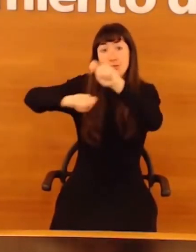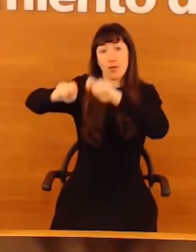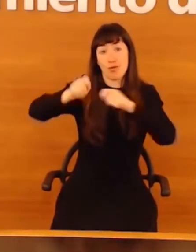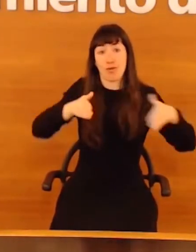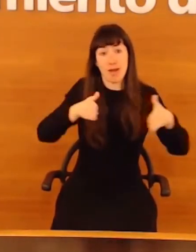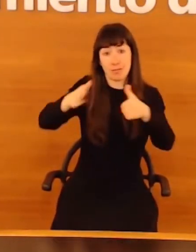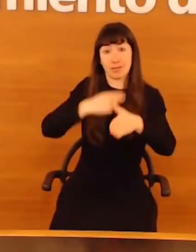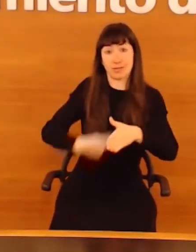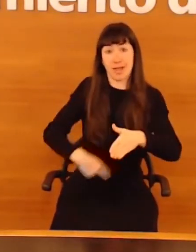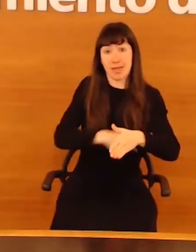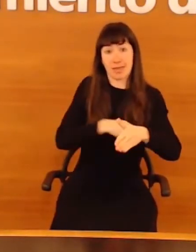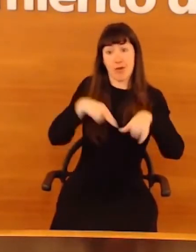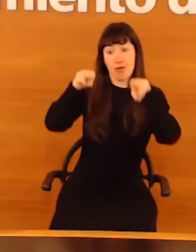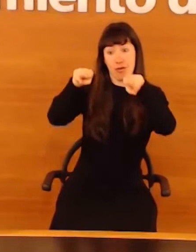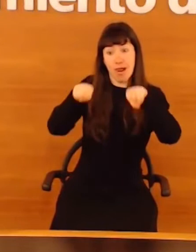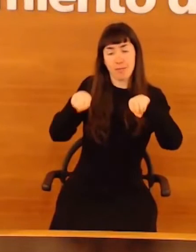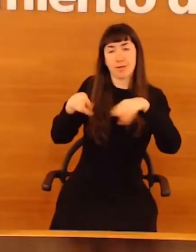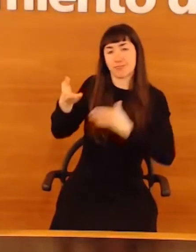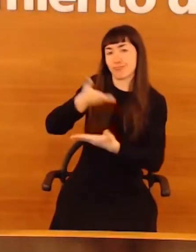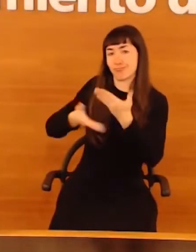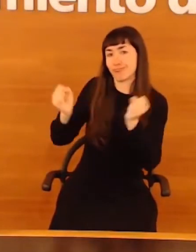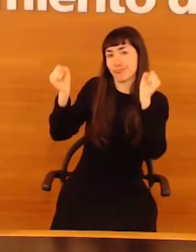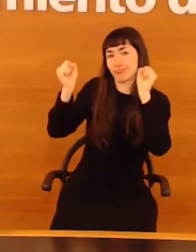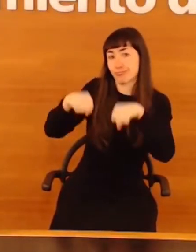se ha procedido a su inmediata limpieza intensiva.